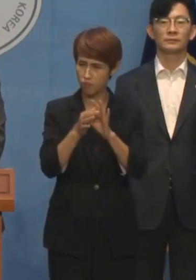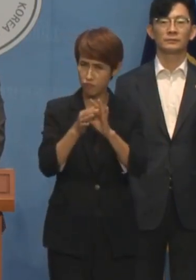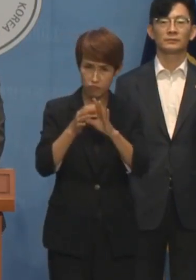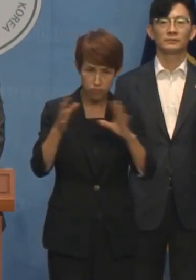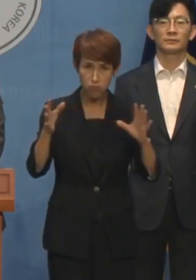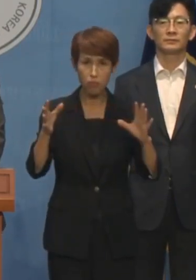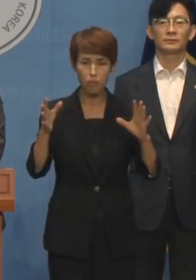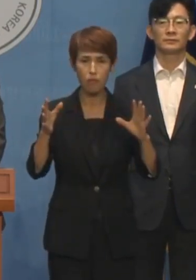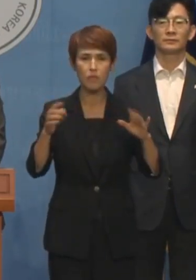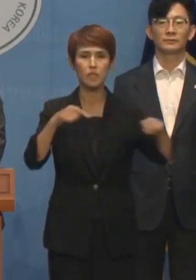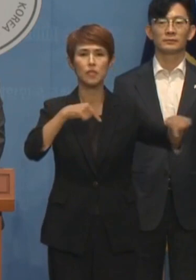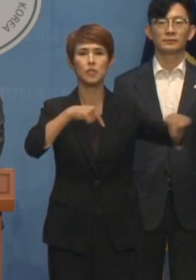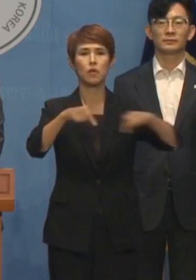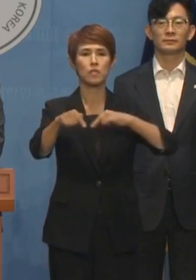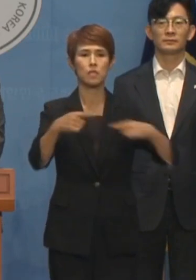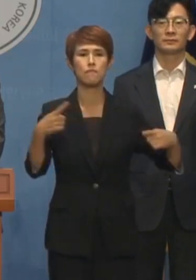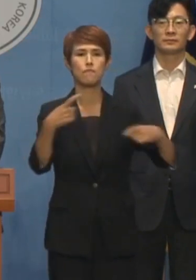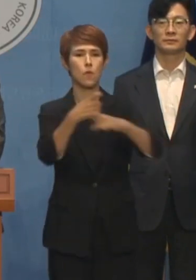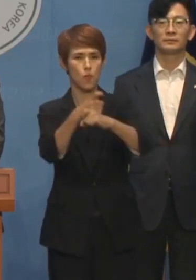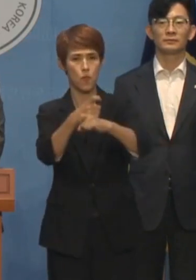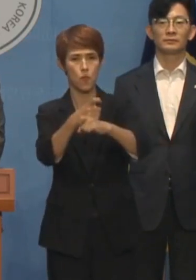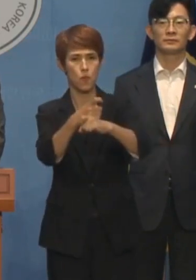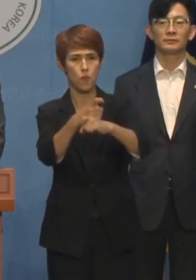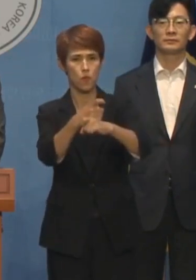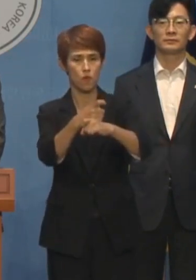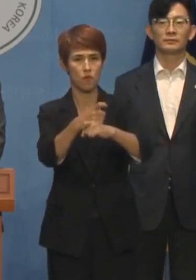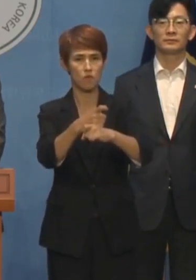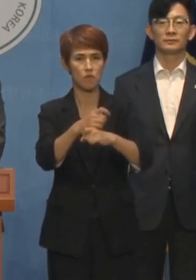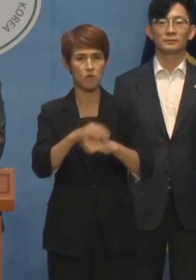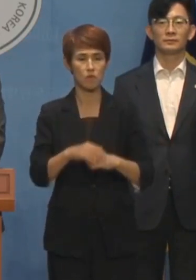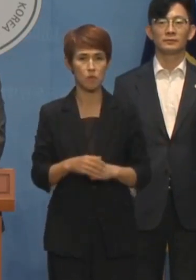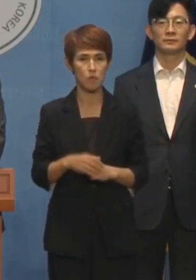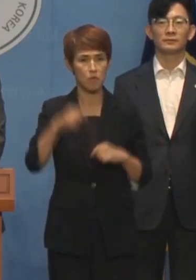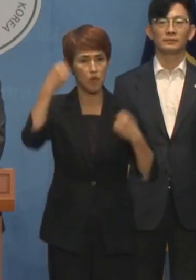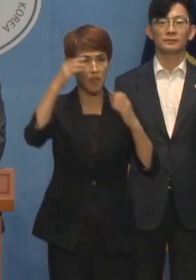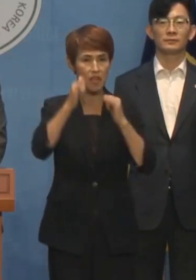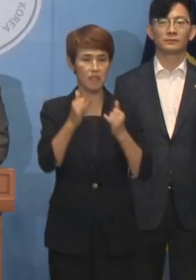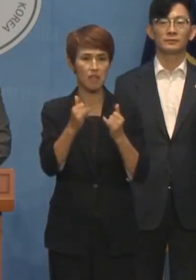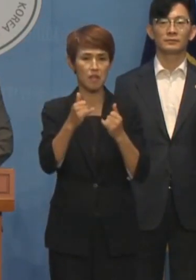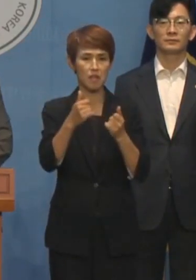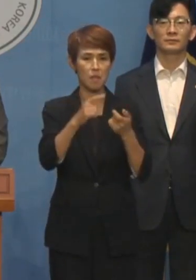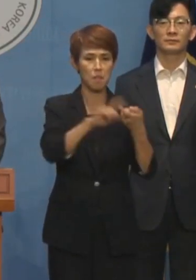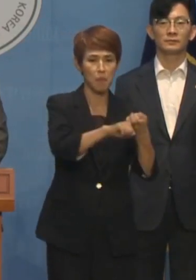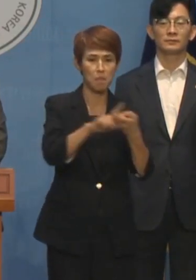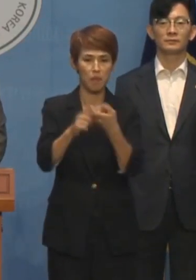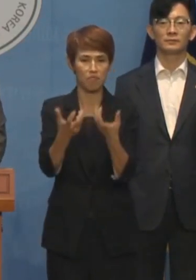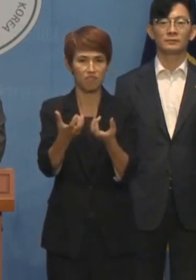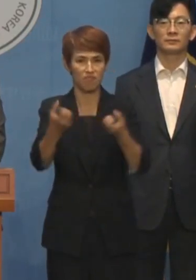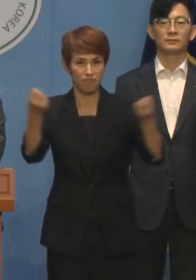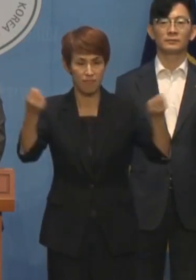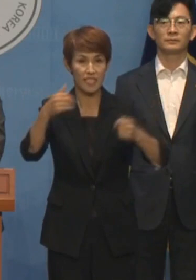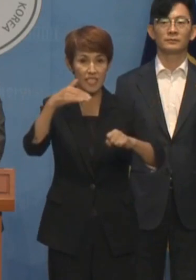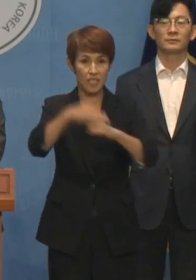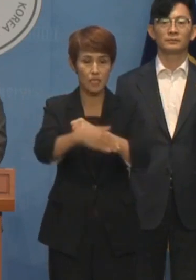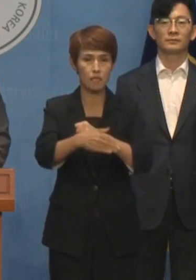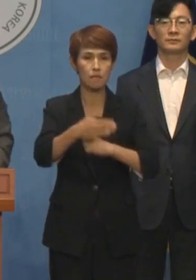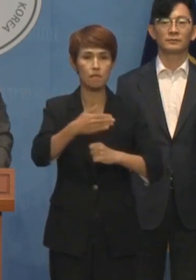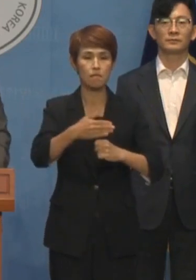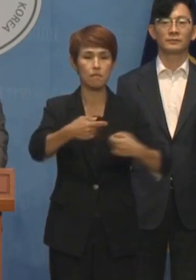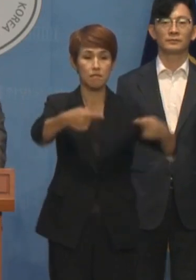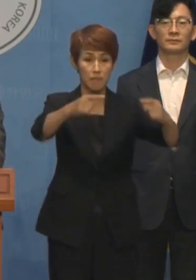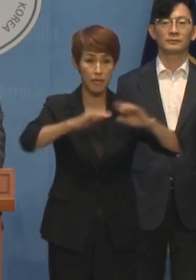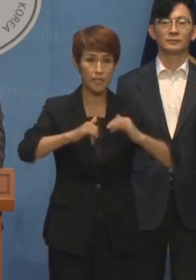무관하게 정치적 보복과 연예인 편가르기 경우로 참고인 정인을 대거 불러 이